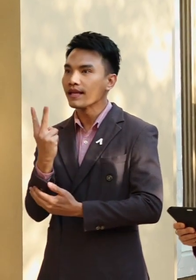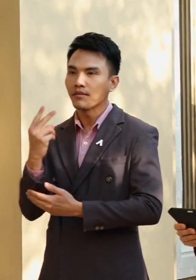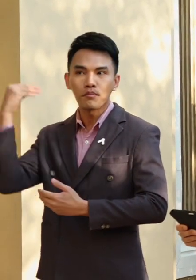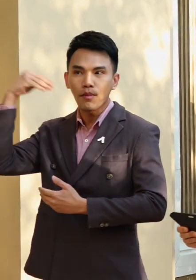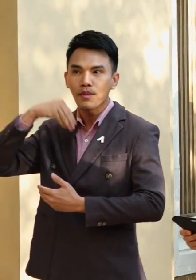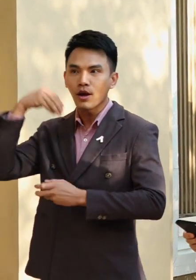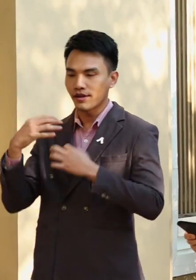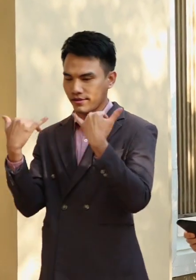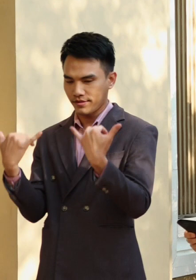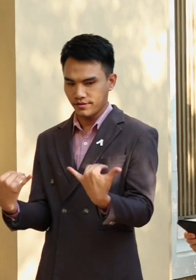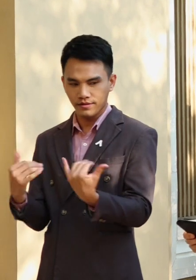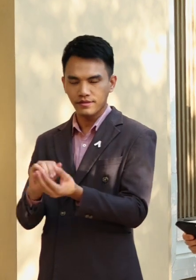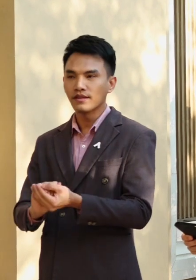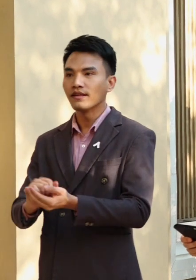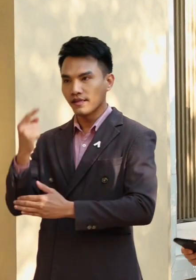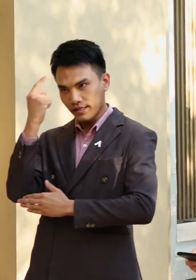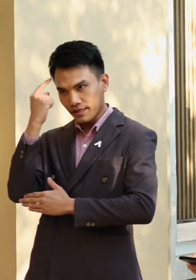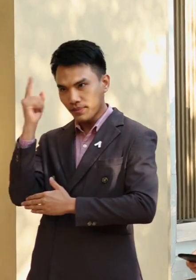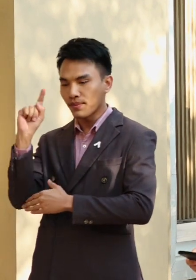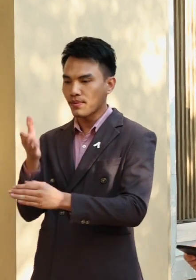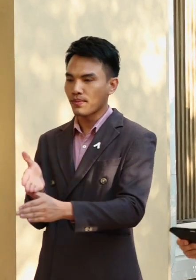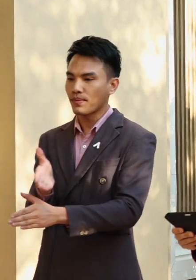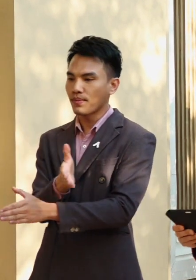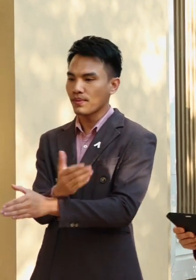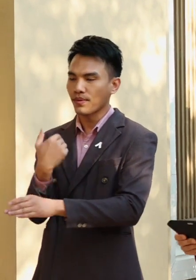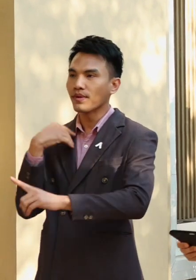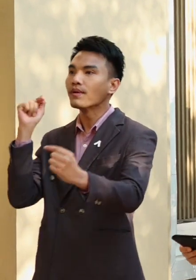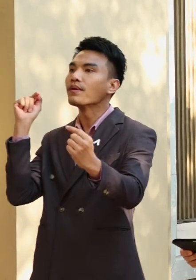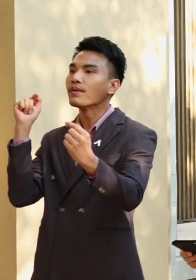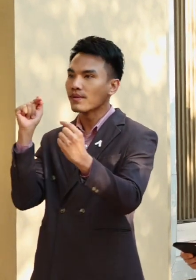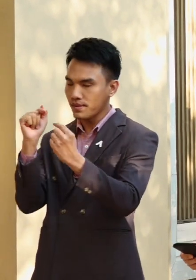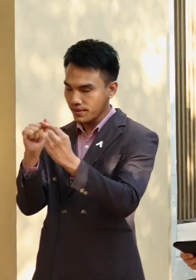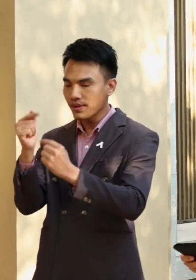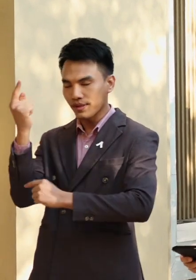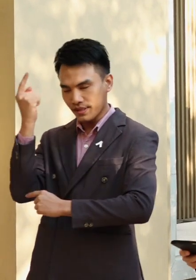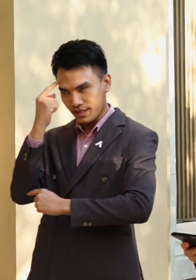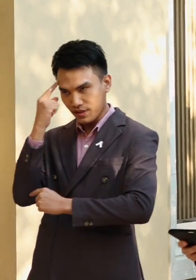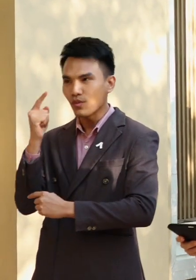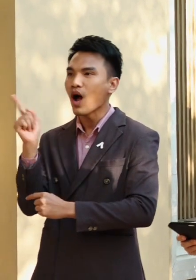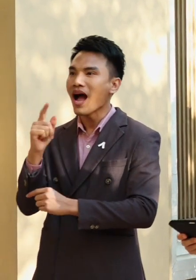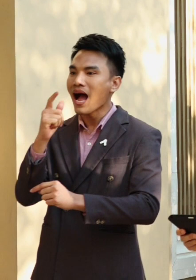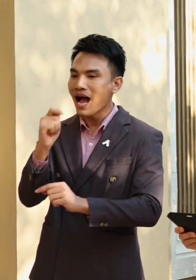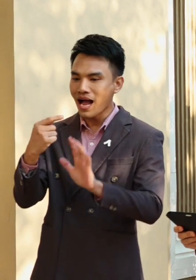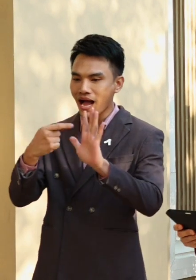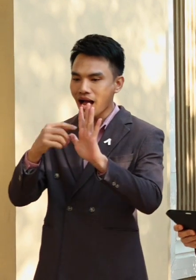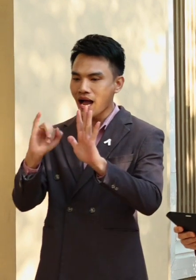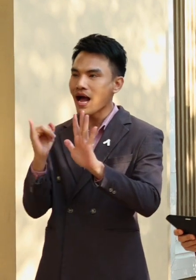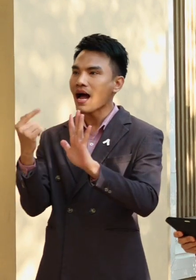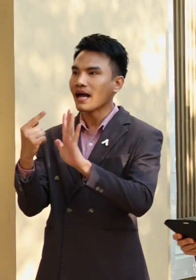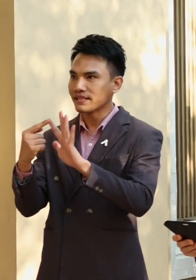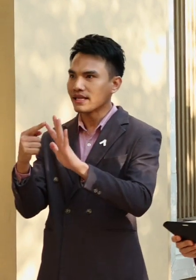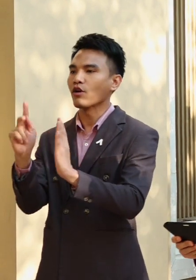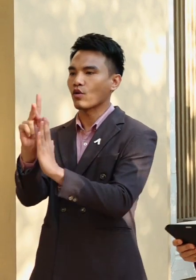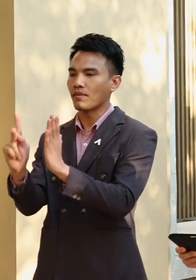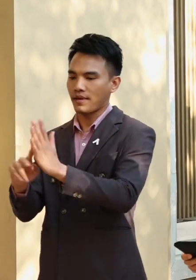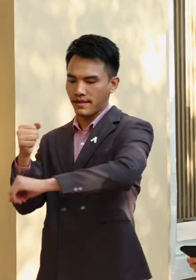ายที่นะครับทราบว่าที่ผ่านมาเนี่ยอาจจะเป็นอาจจะนะครับย้ำว่าอาจจะเป็นเหยื่อของแก๊งค้ามนุษย์ข้ามชา